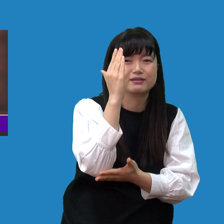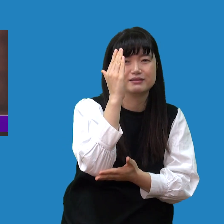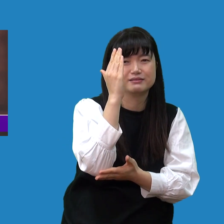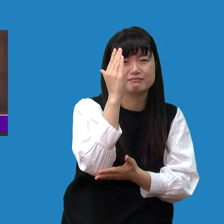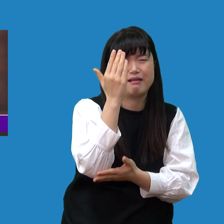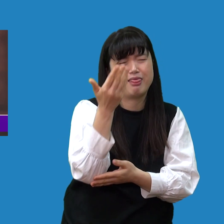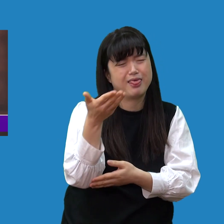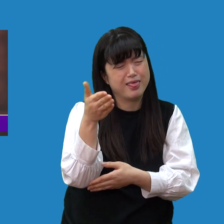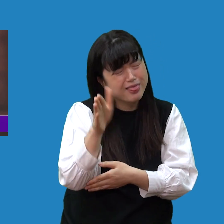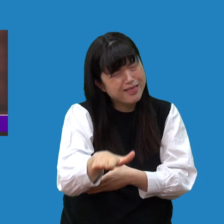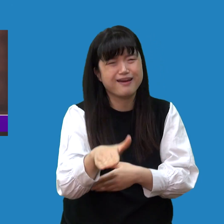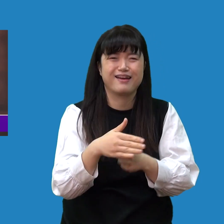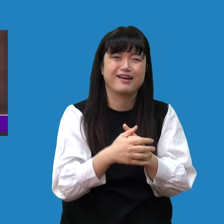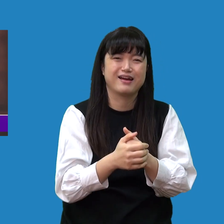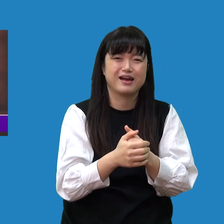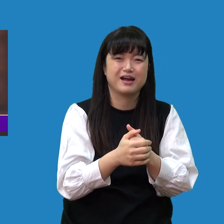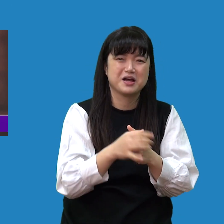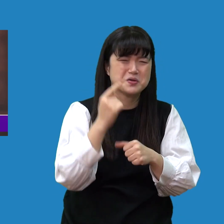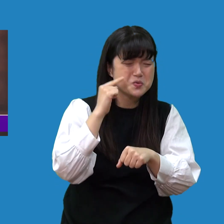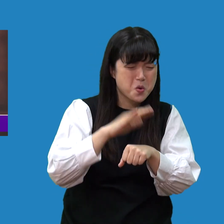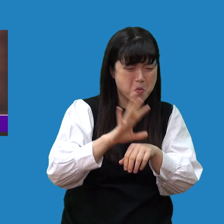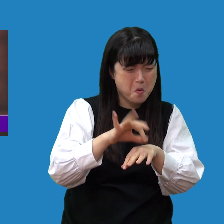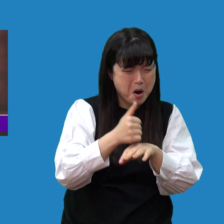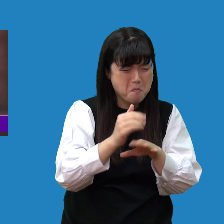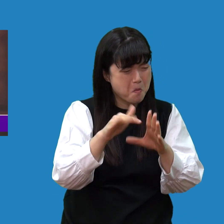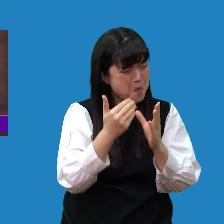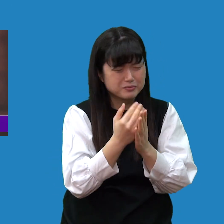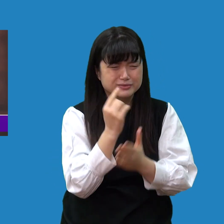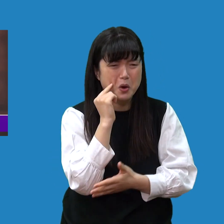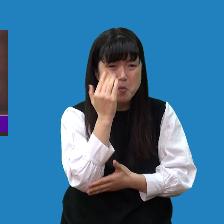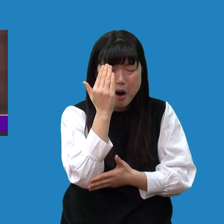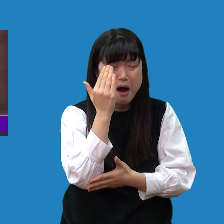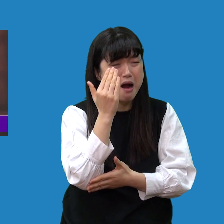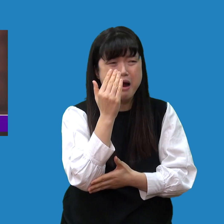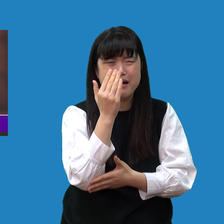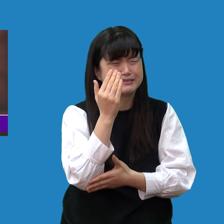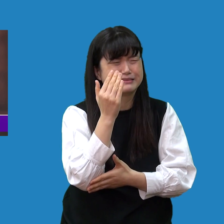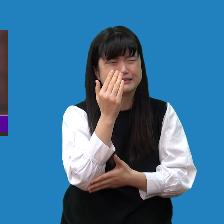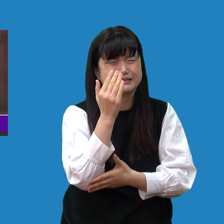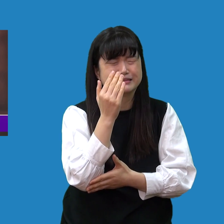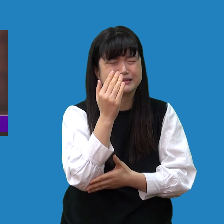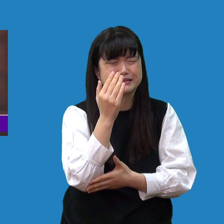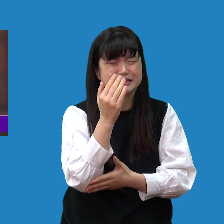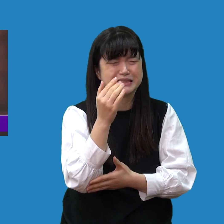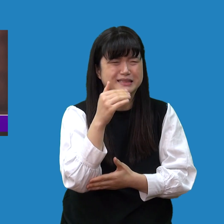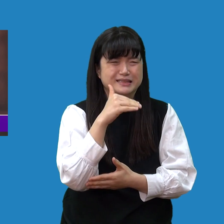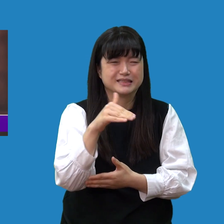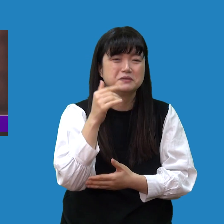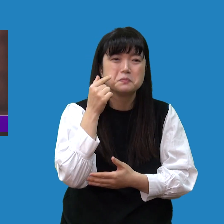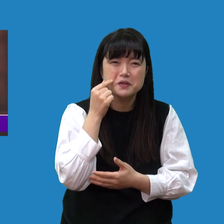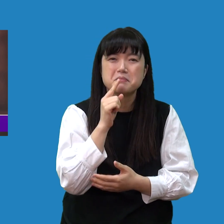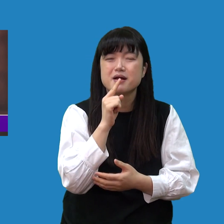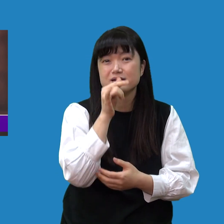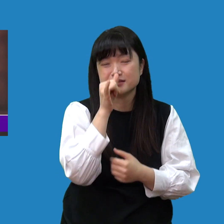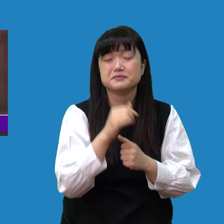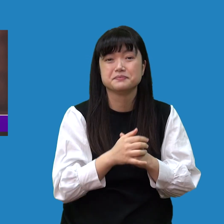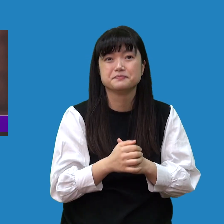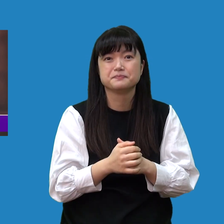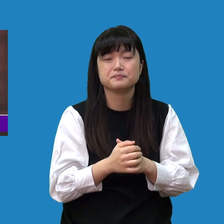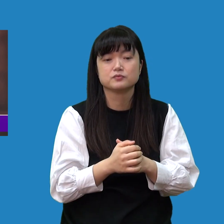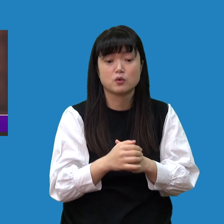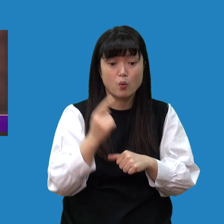glory. 솔로몬의 모든 영광으로도 라고 번역하고 있습니다. 그렇다면